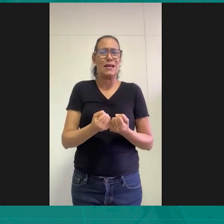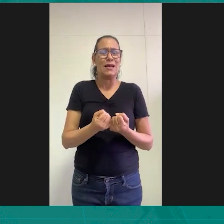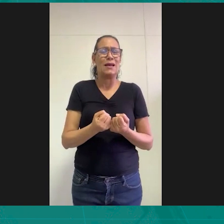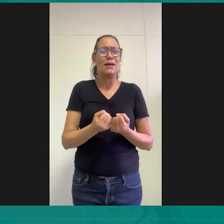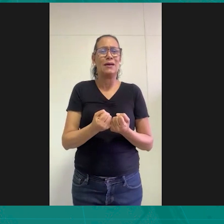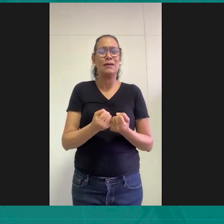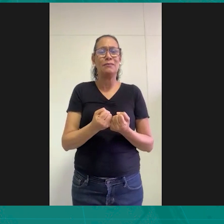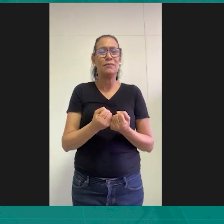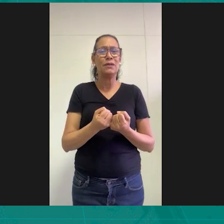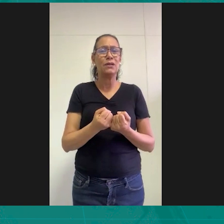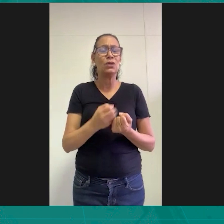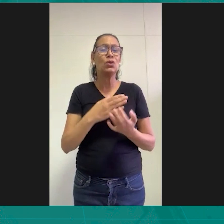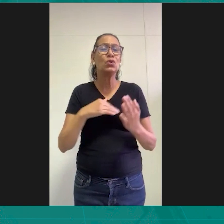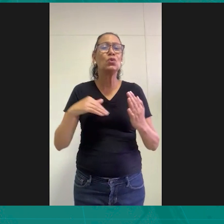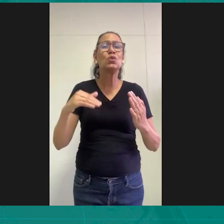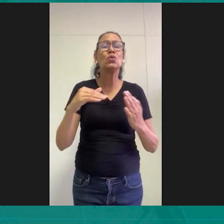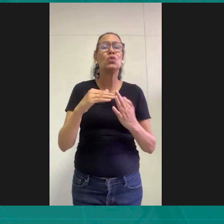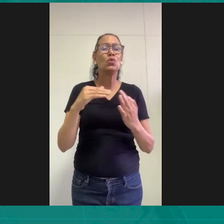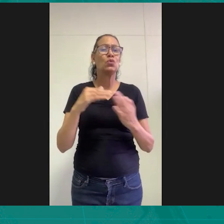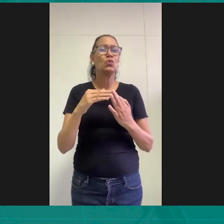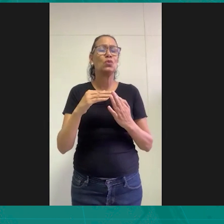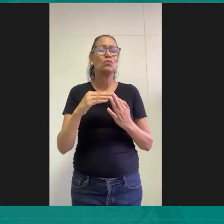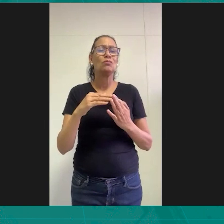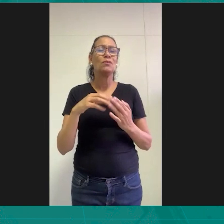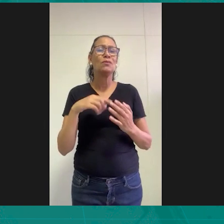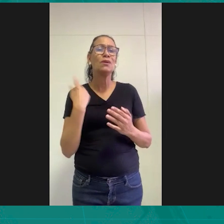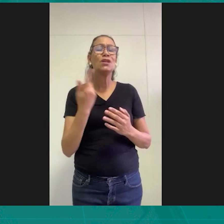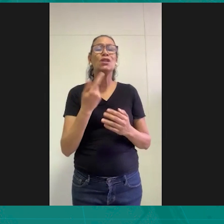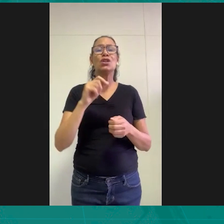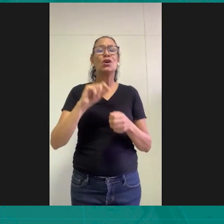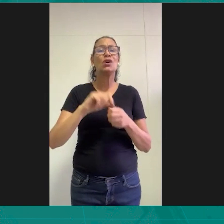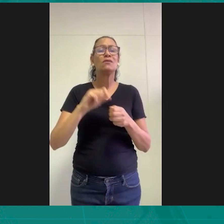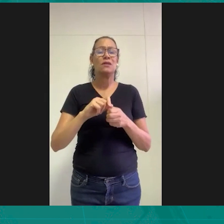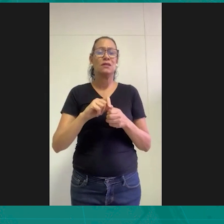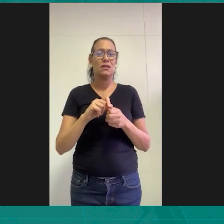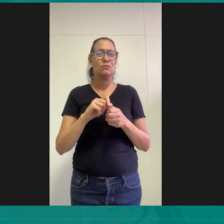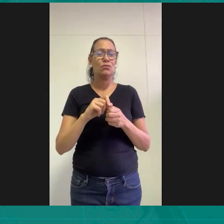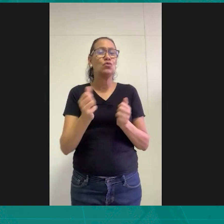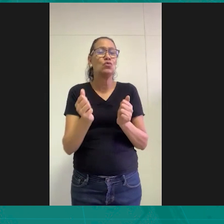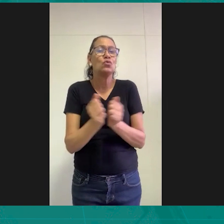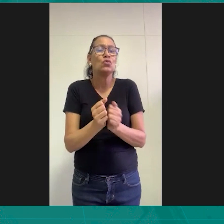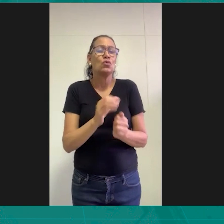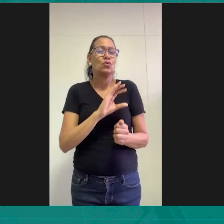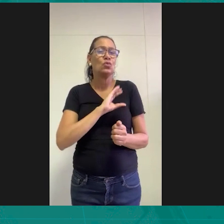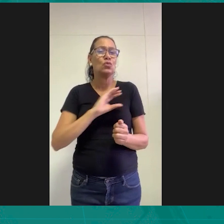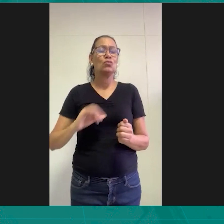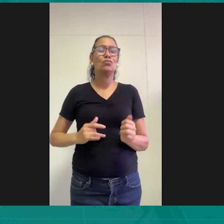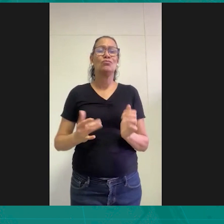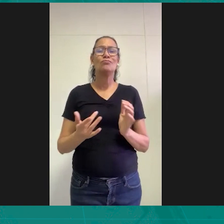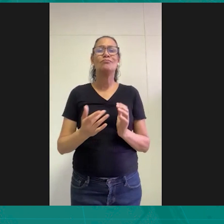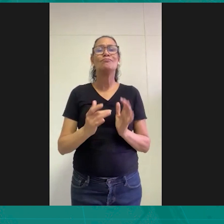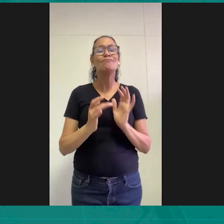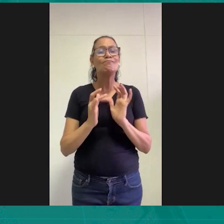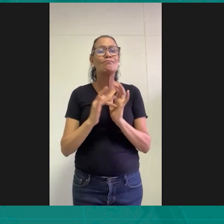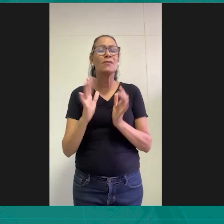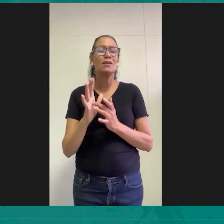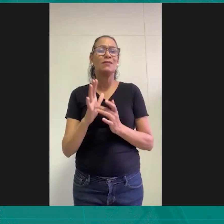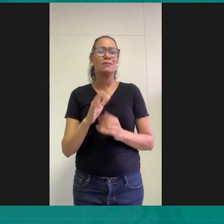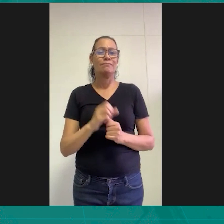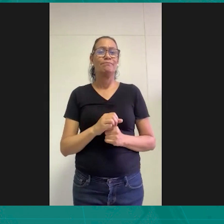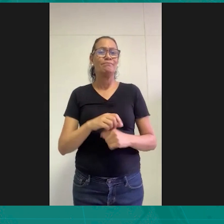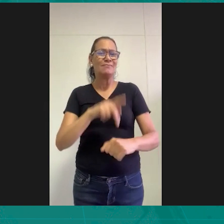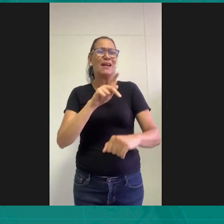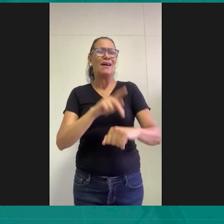nós somos essas pedras para edificação, essas pedras vivas, essas pedras que têm